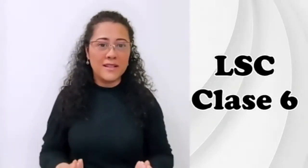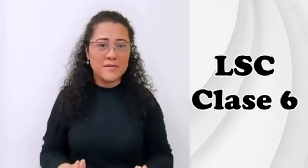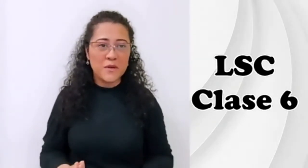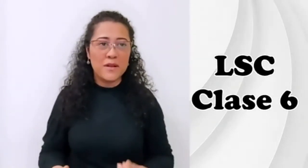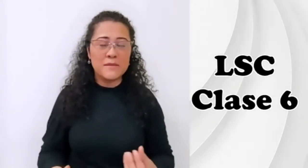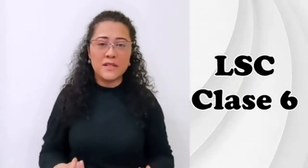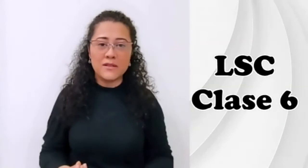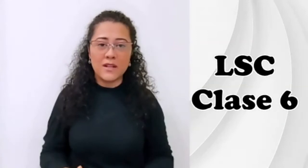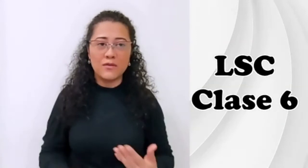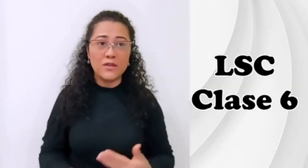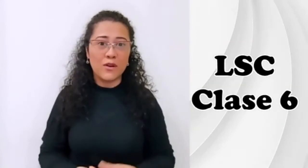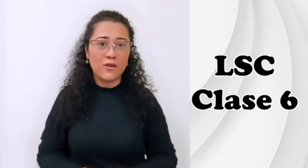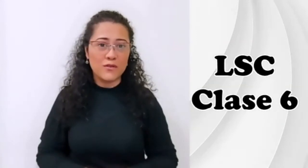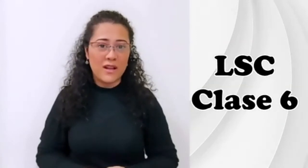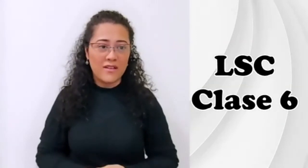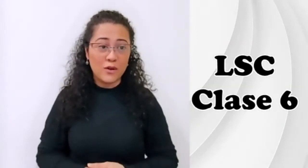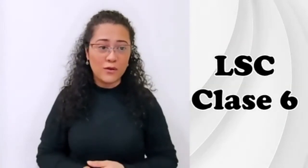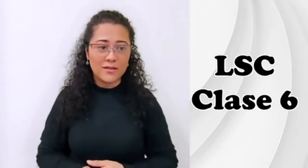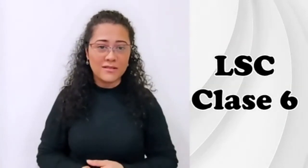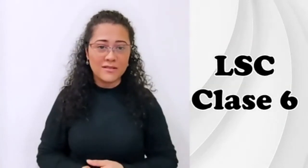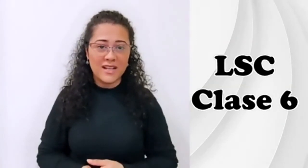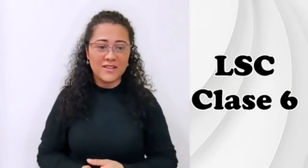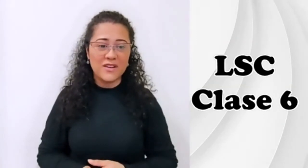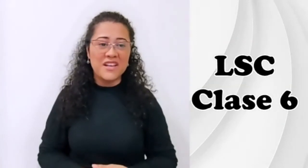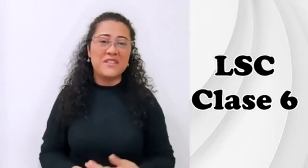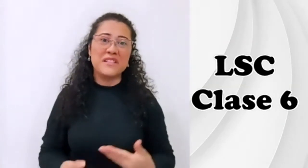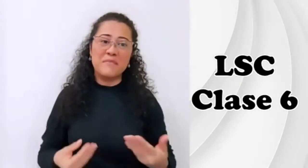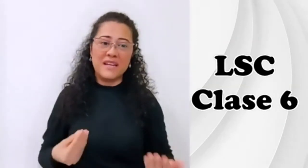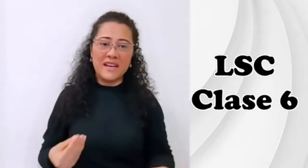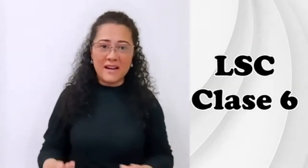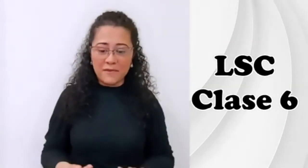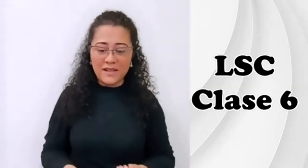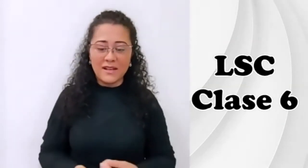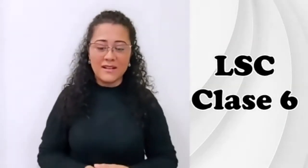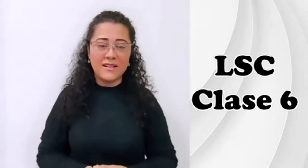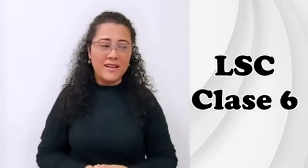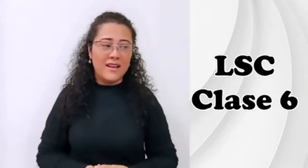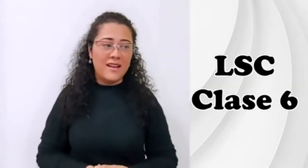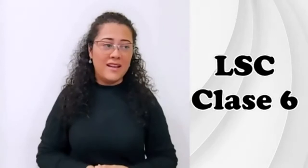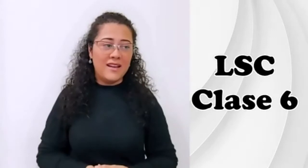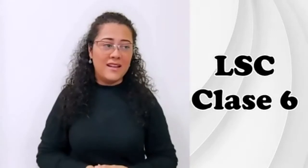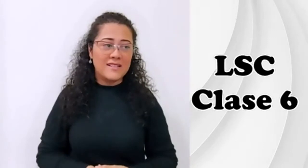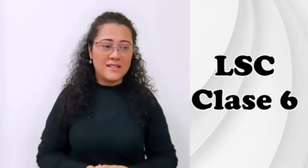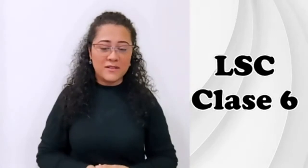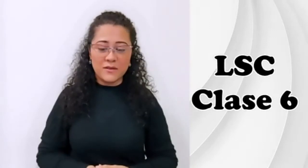como el Espíritu Santo es nuestro consolador, ¿cierto? Entonces, explicar bien en estas